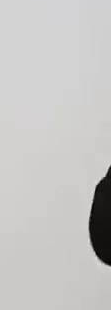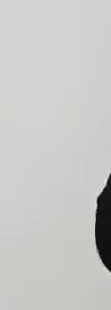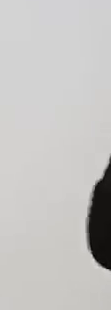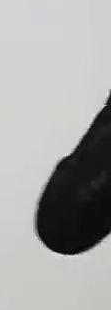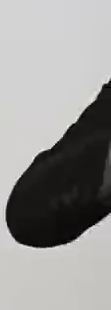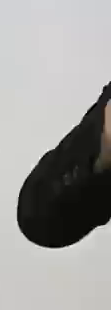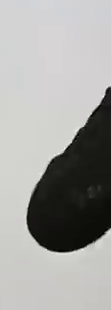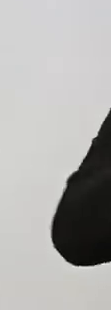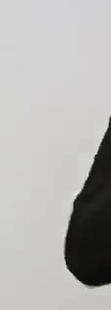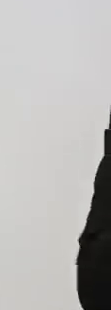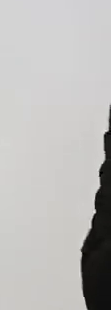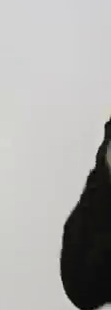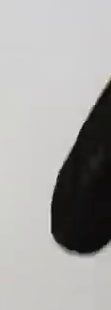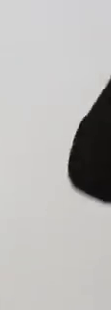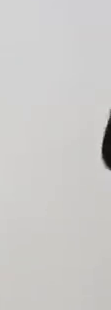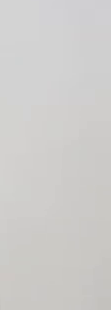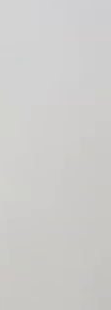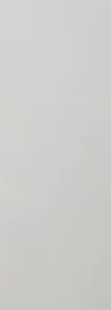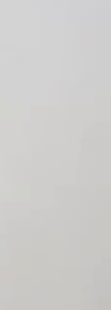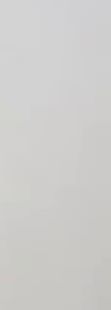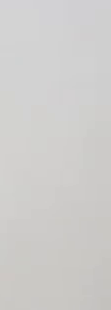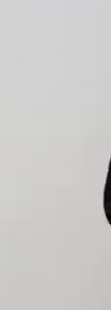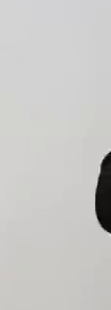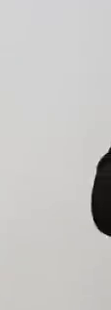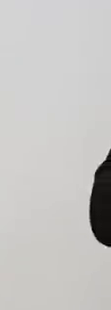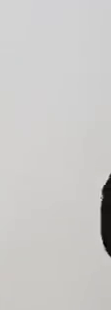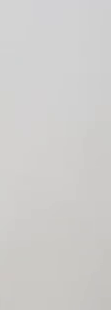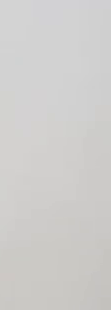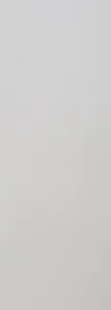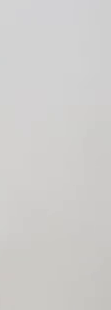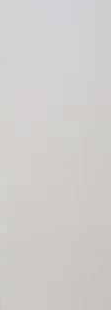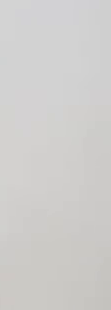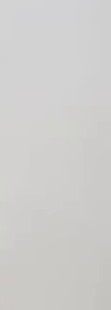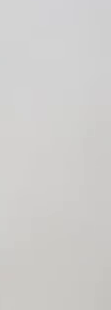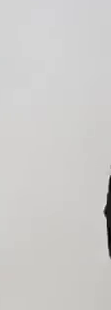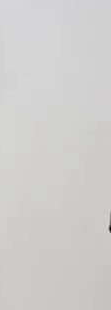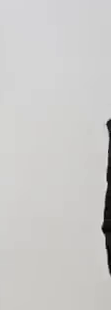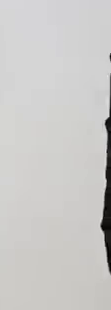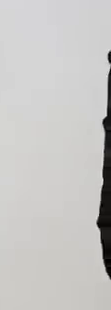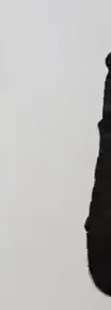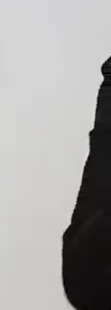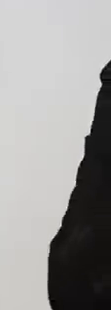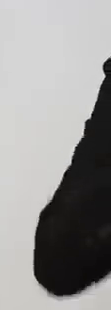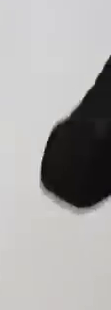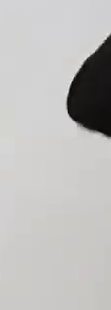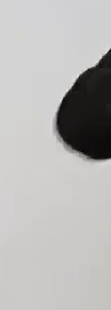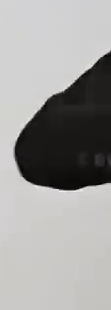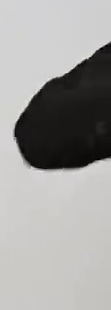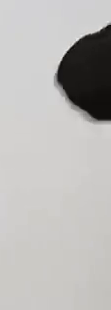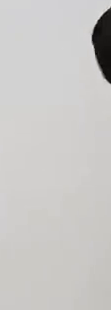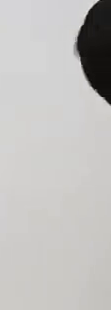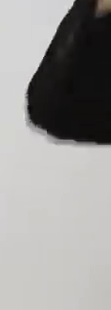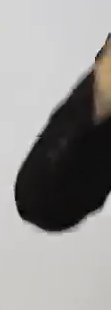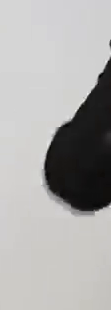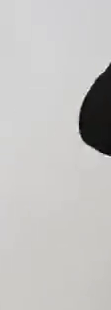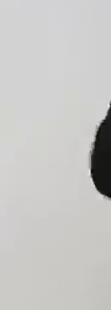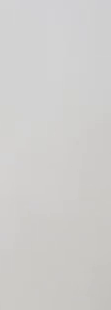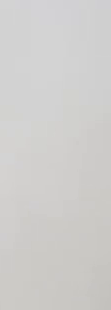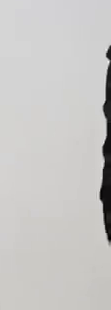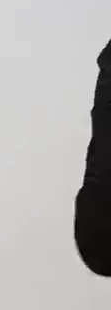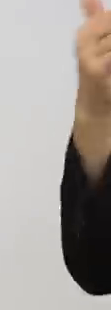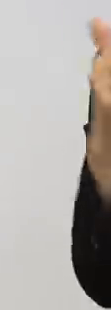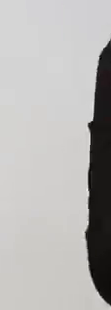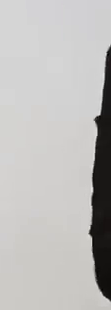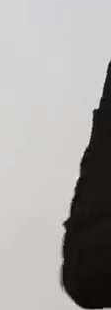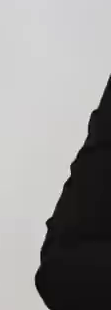달에 도착하기 전까지 총 4회의 궤적 수정 기동인 TCM을 수행하였습니다. 궤적 수정